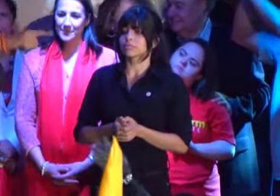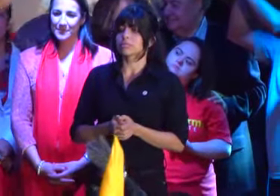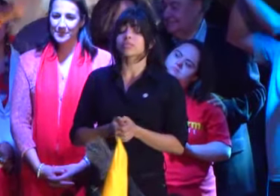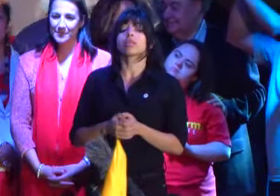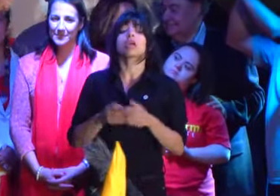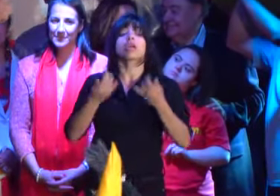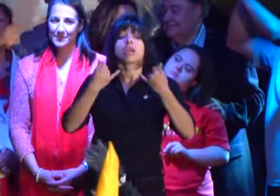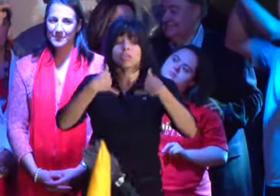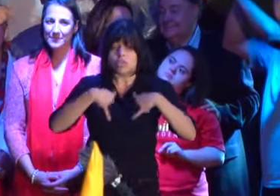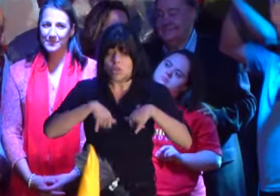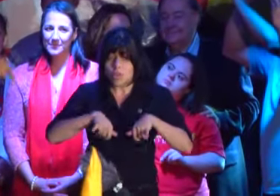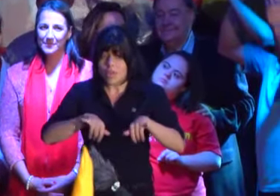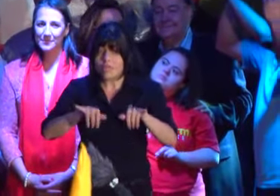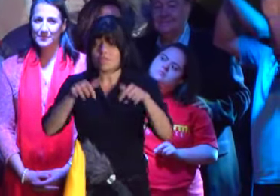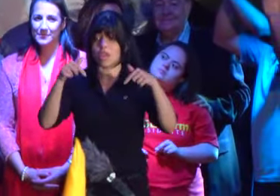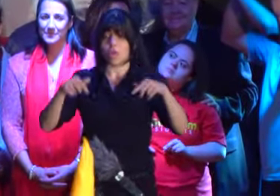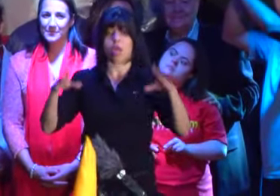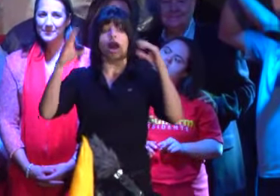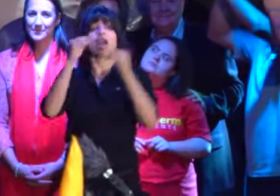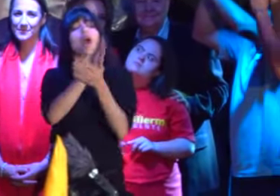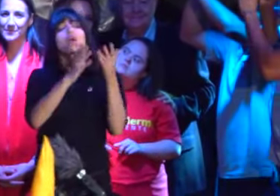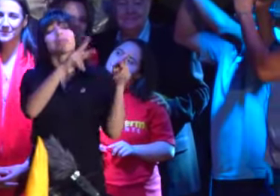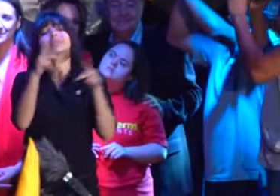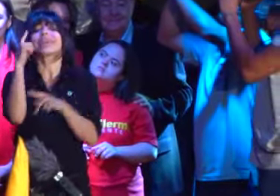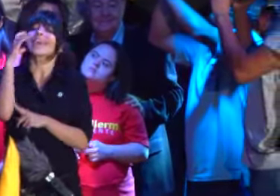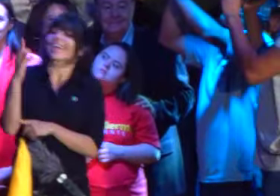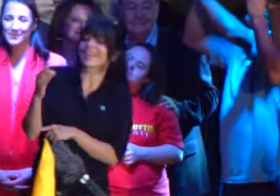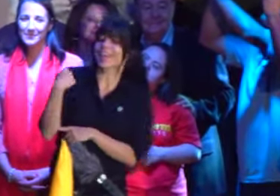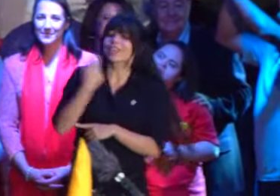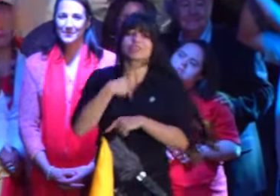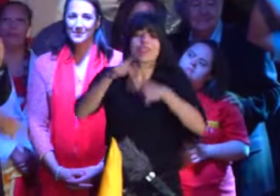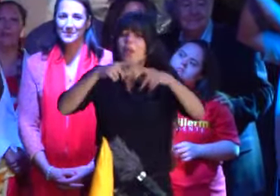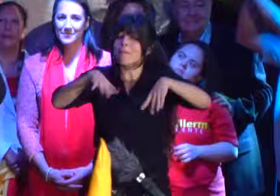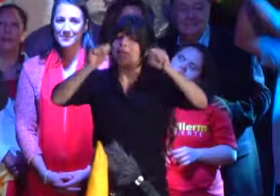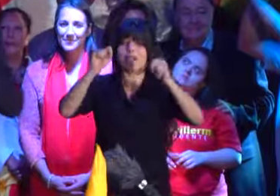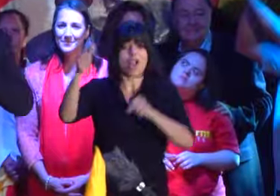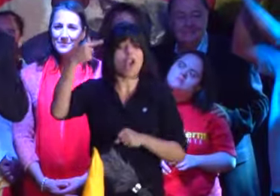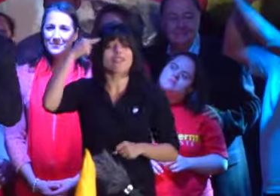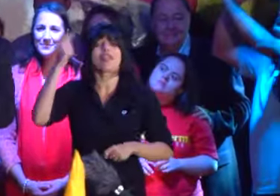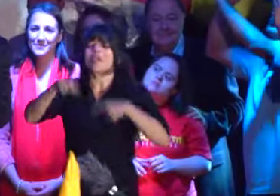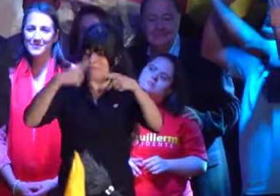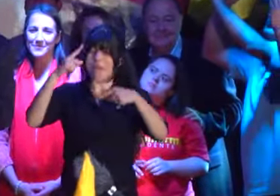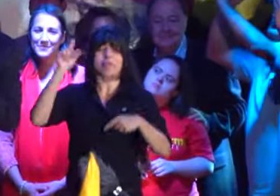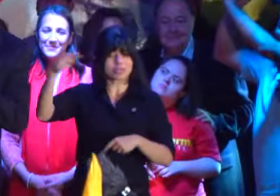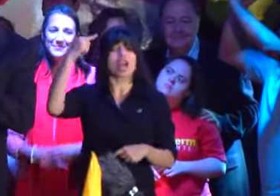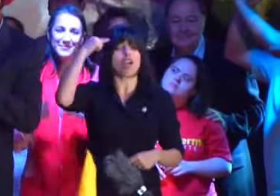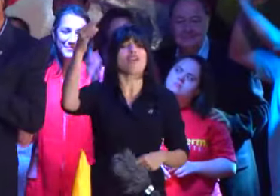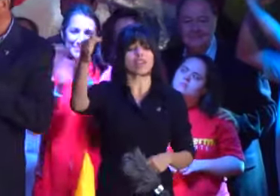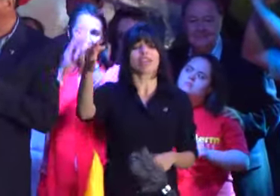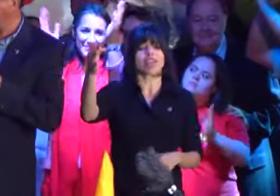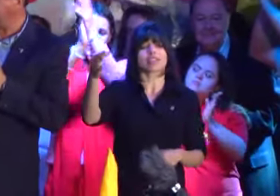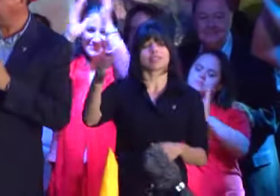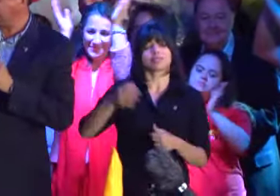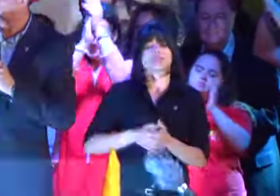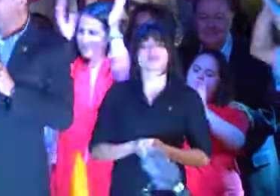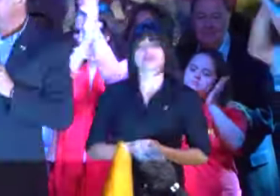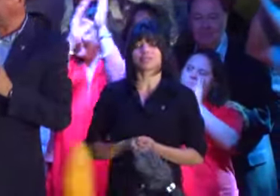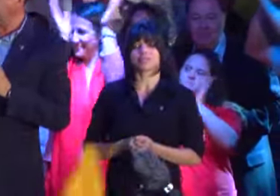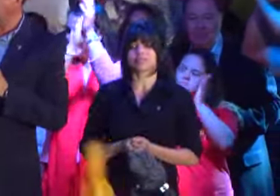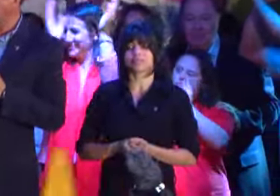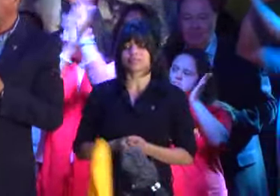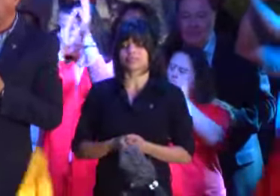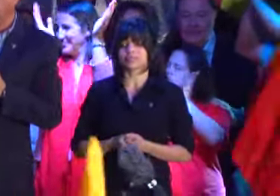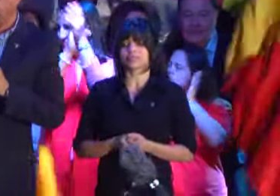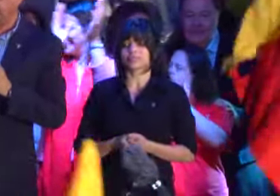Y aún todavía esta noche hay algunos que piensan que no gobernaríamos, y gobernaremos.